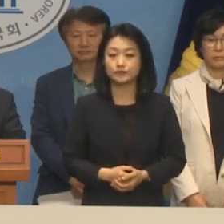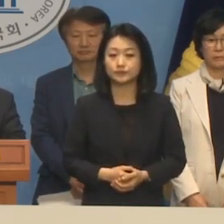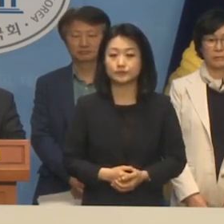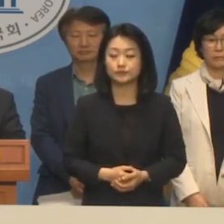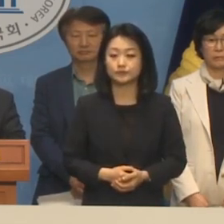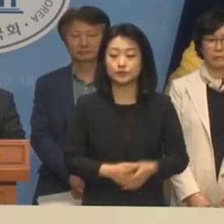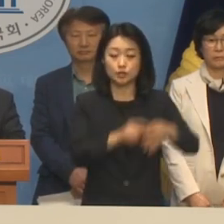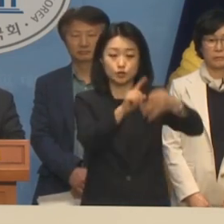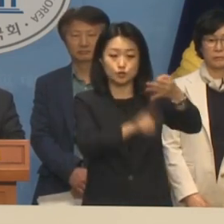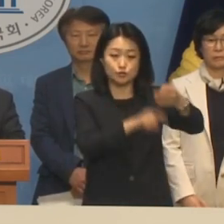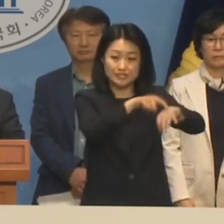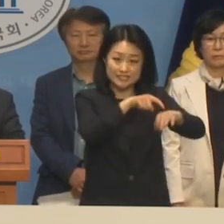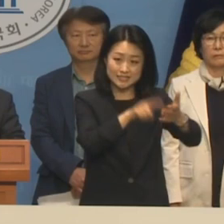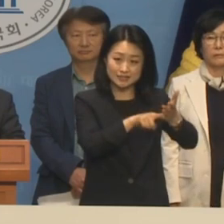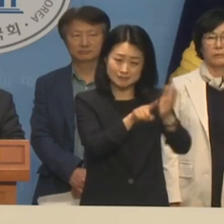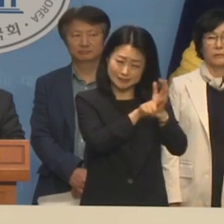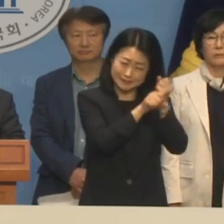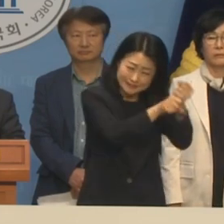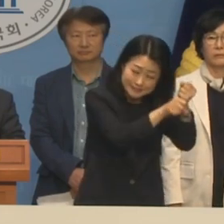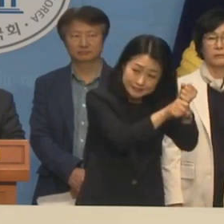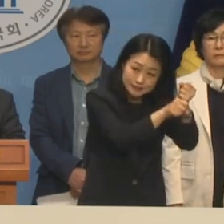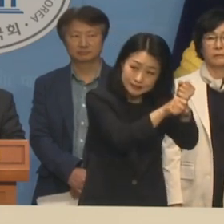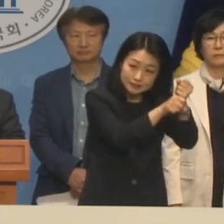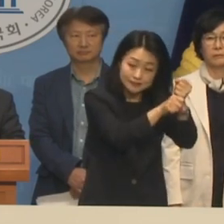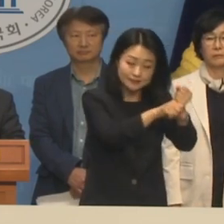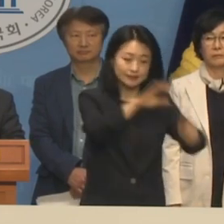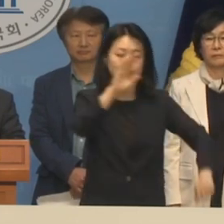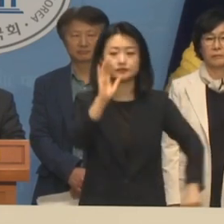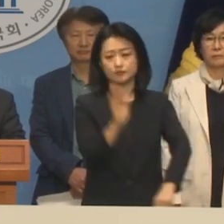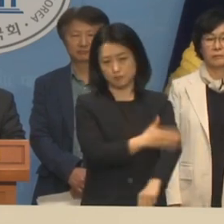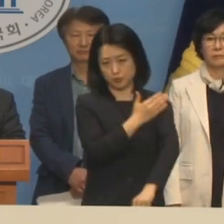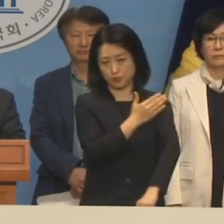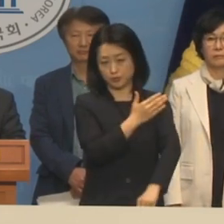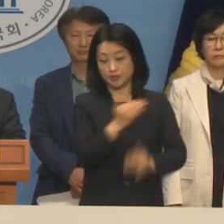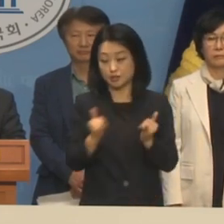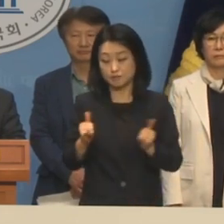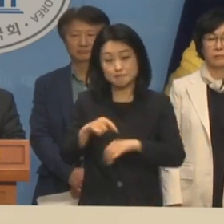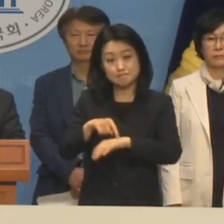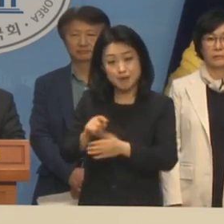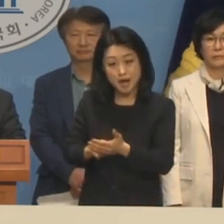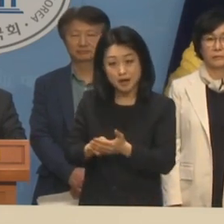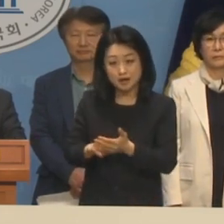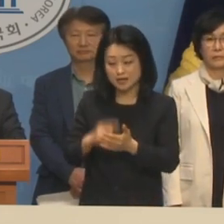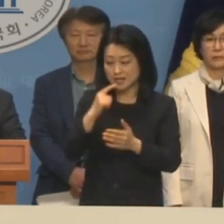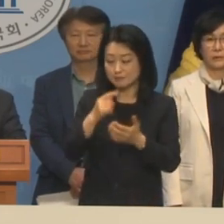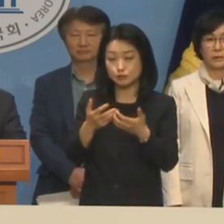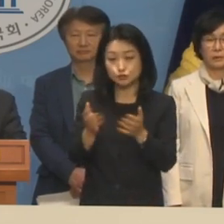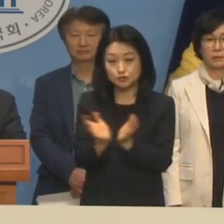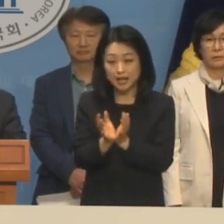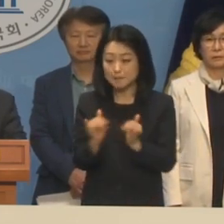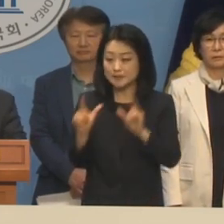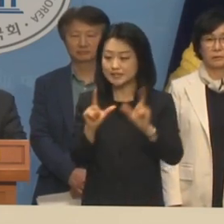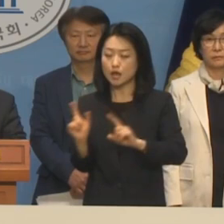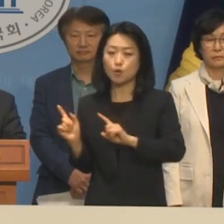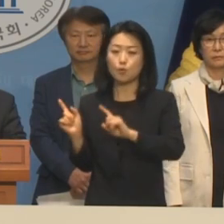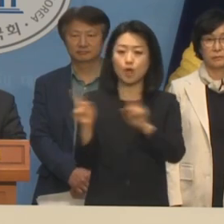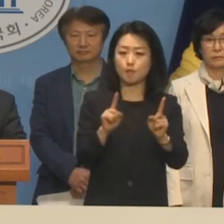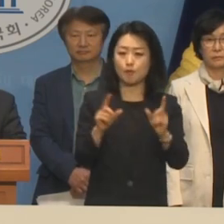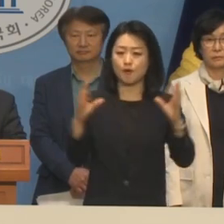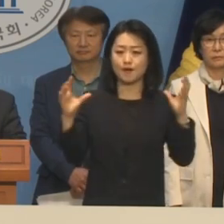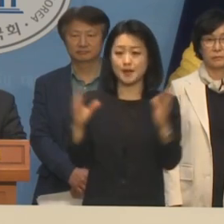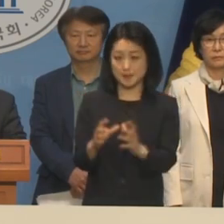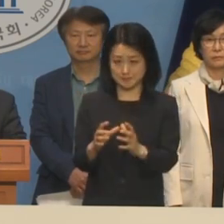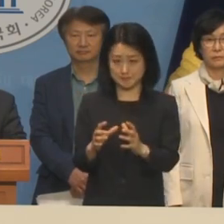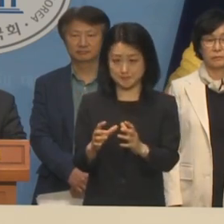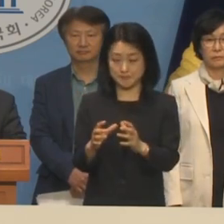여전히 윤심만을 따라가고 있는 것이라면 그것이 오판이고 민심은 더불어민주당과 민생회복을 함께할